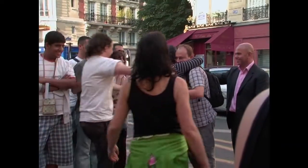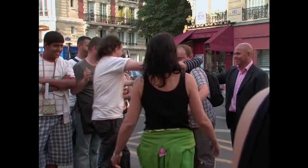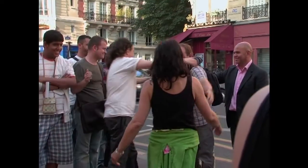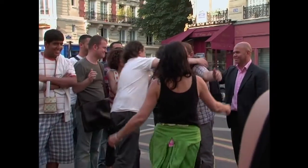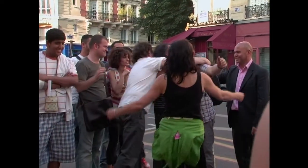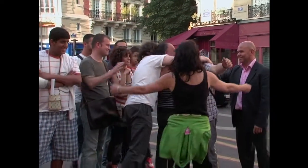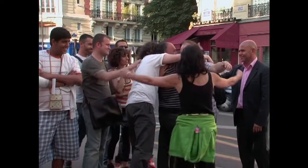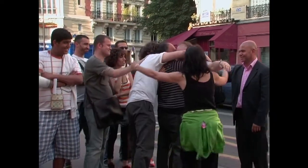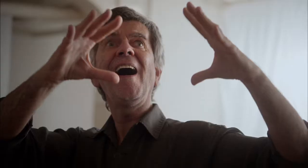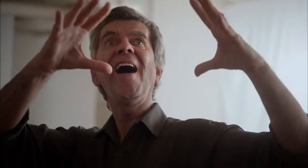fin fond des âges.